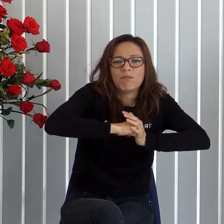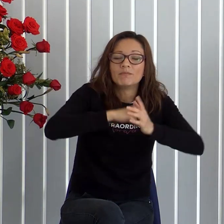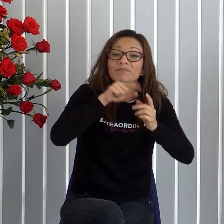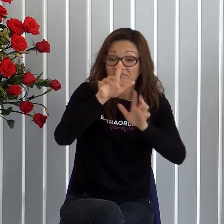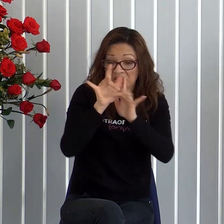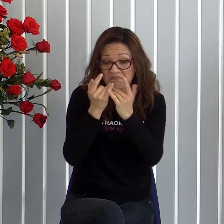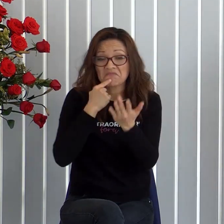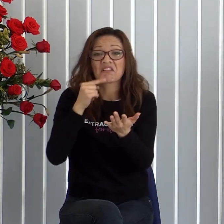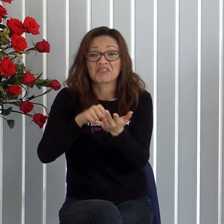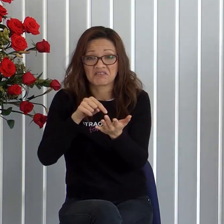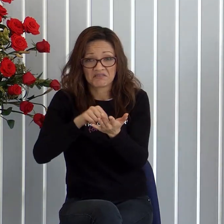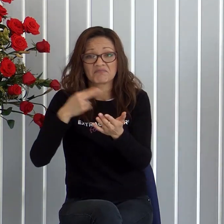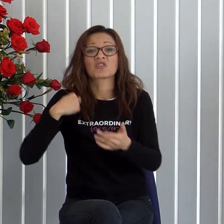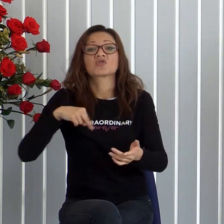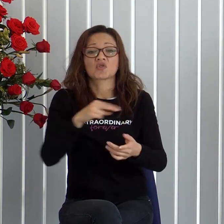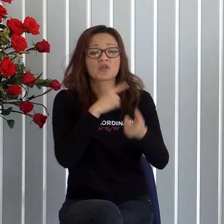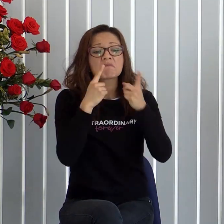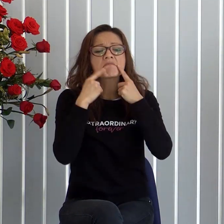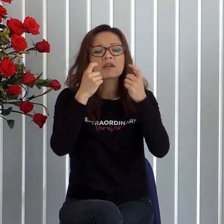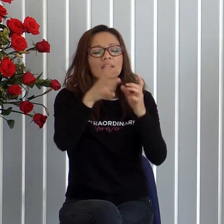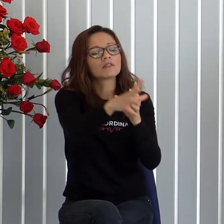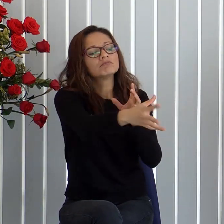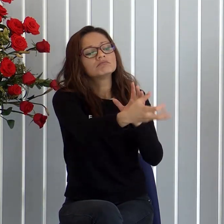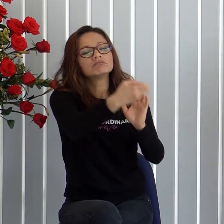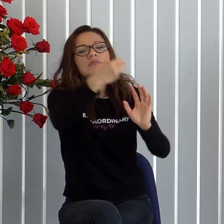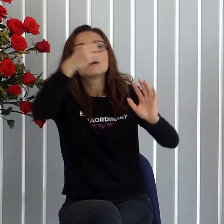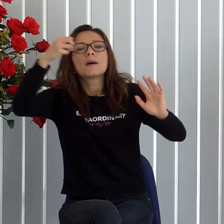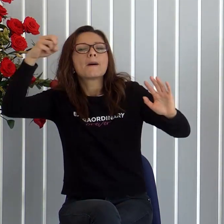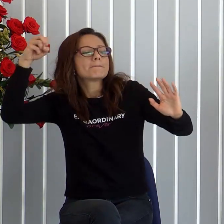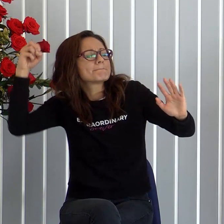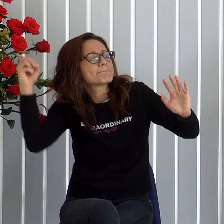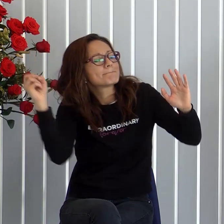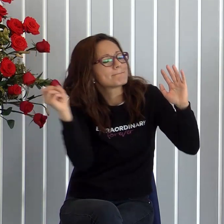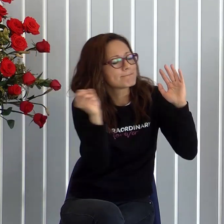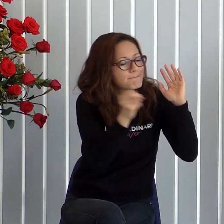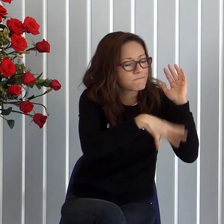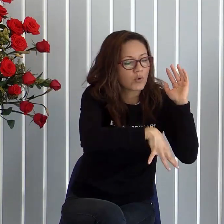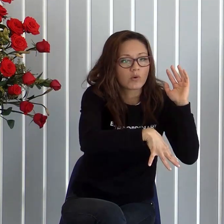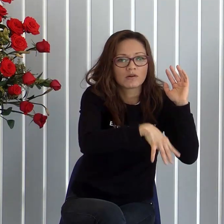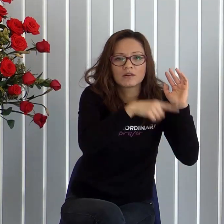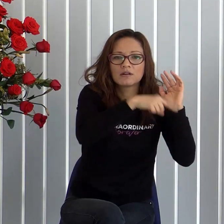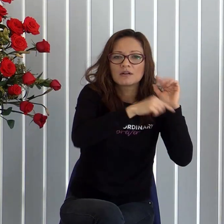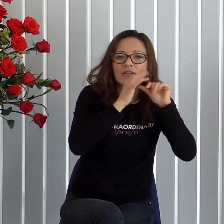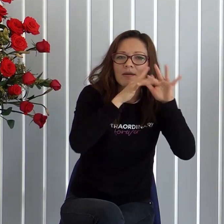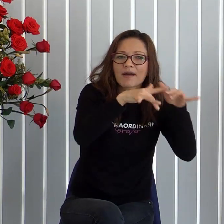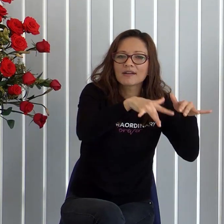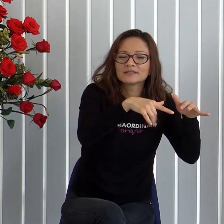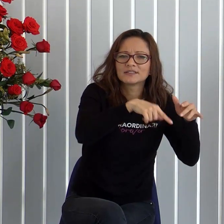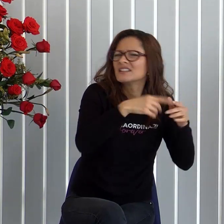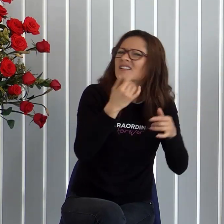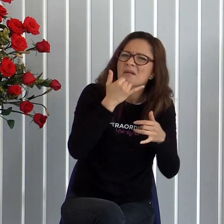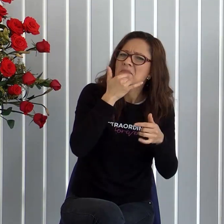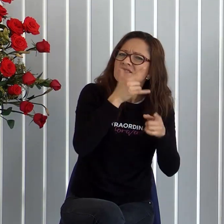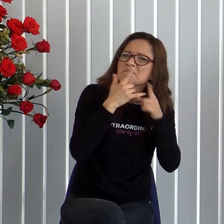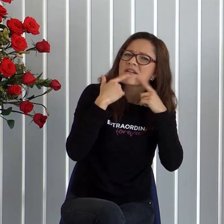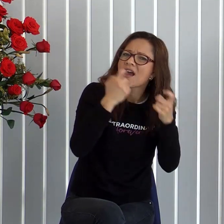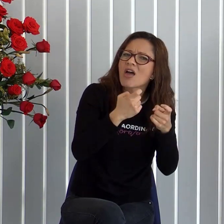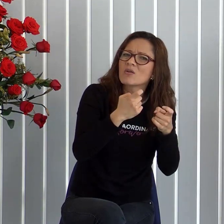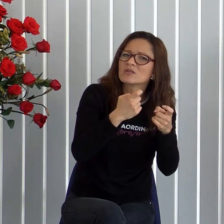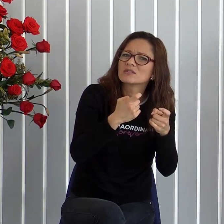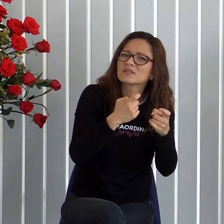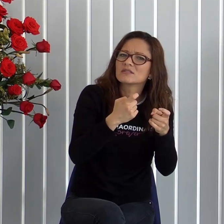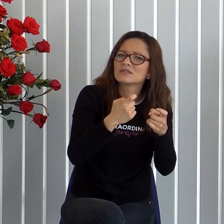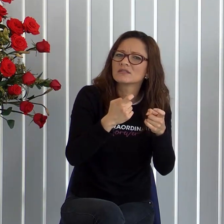Biblia que Él coge nuestros pecados y los echa en lo profundo de esa fosa. ¿Sabe qué pasa con nuestros pecados?